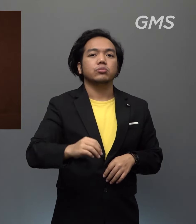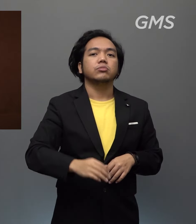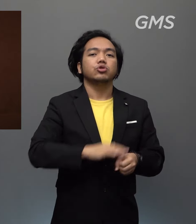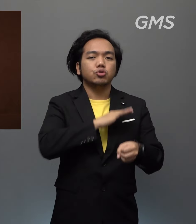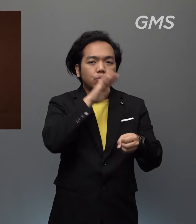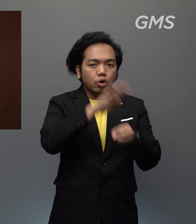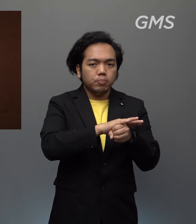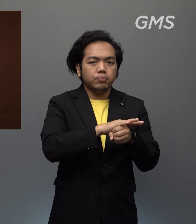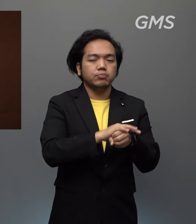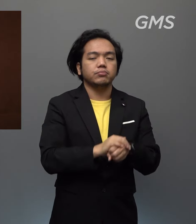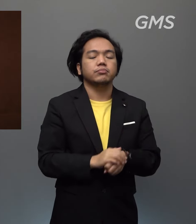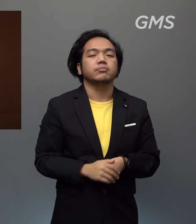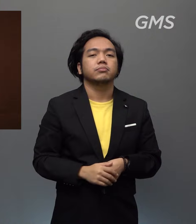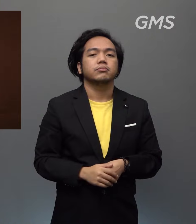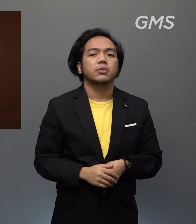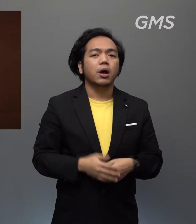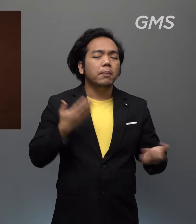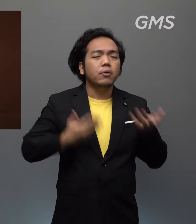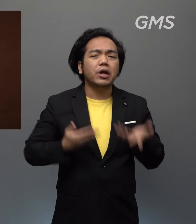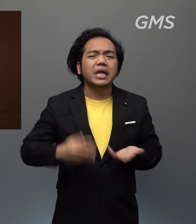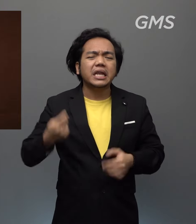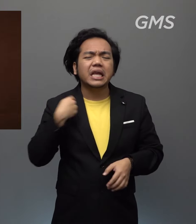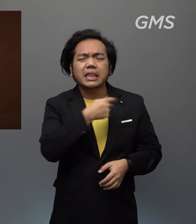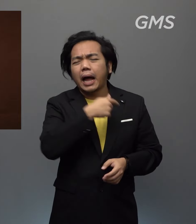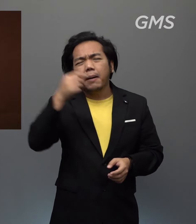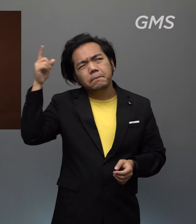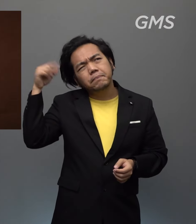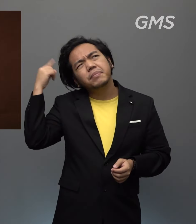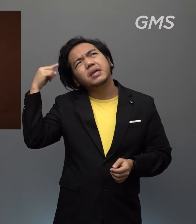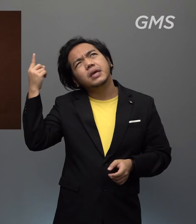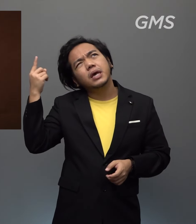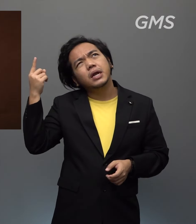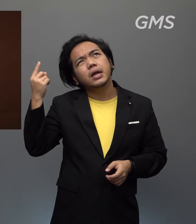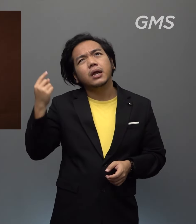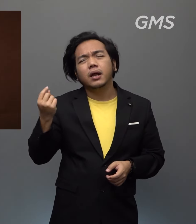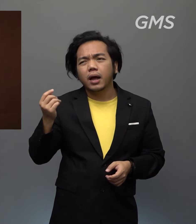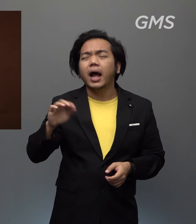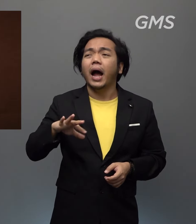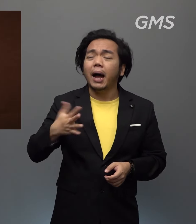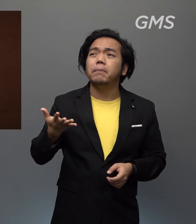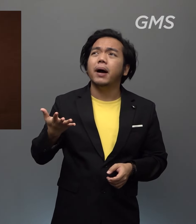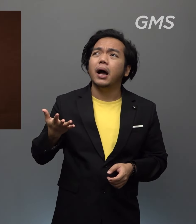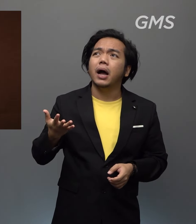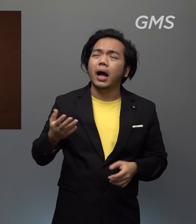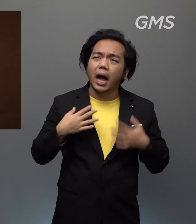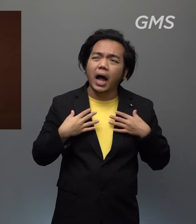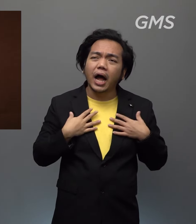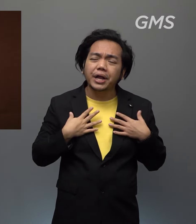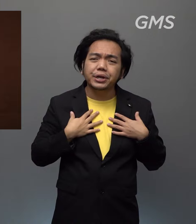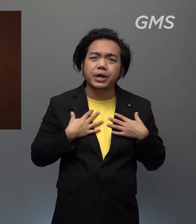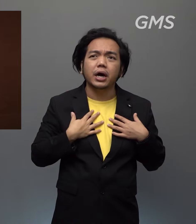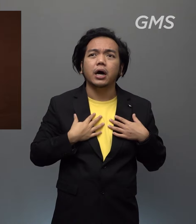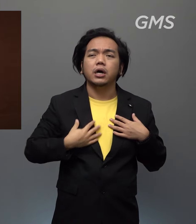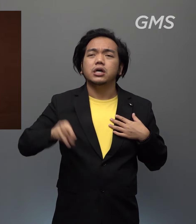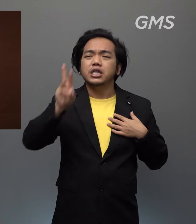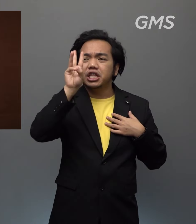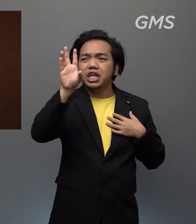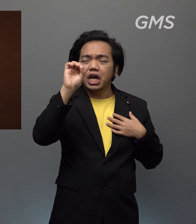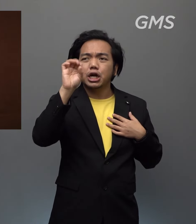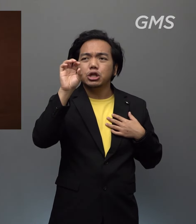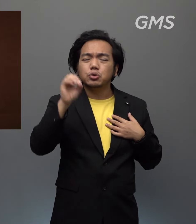seperti kalau kita ada di situasi itu kita juga berpikir apakah ada ya pasukan yang betul-betul siap bertempur dengan